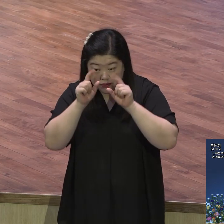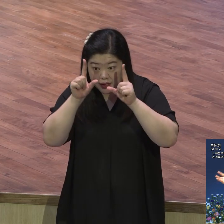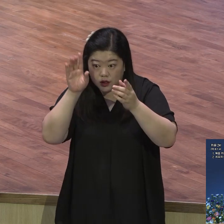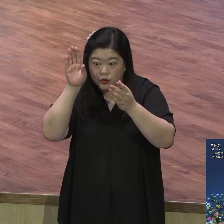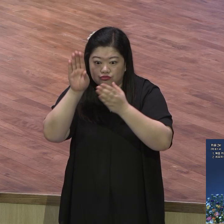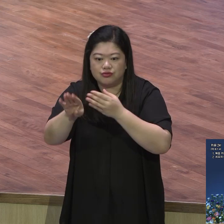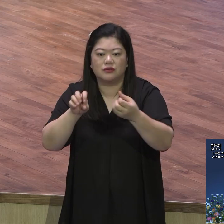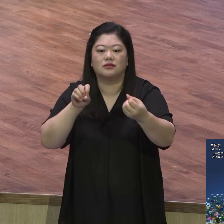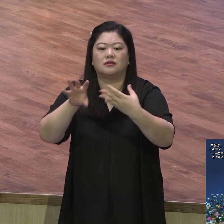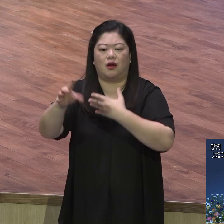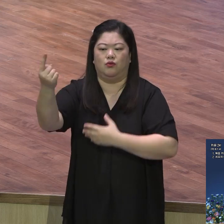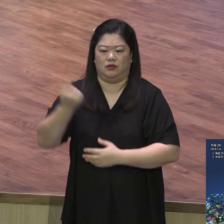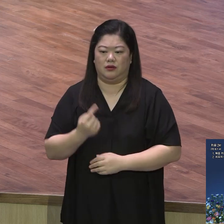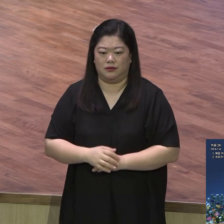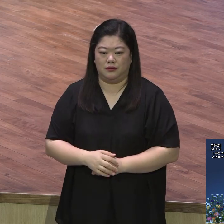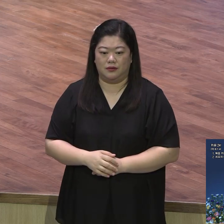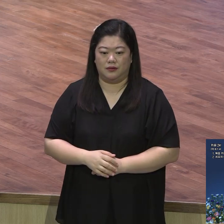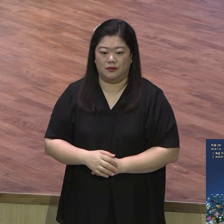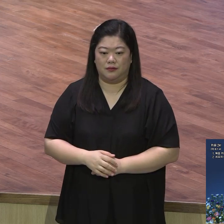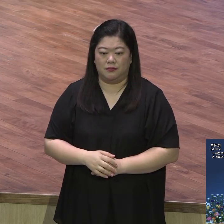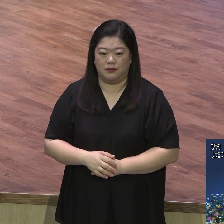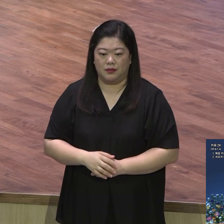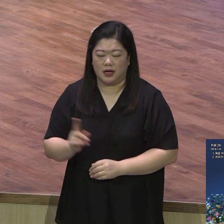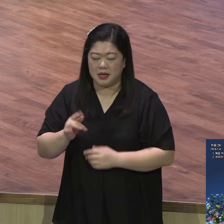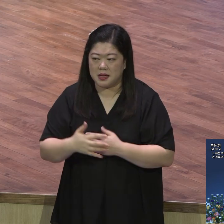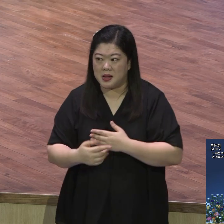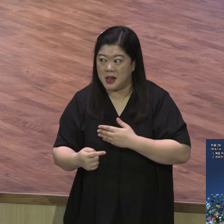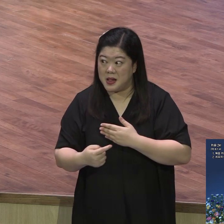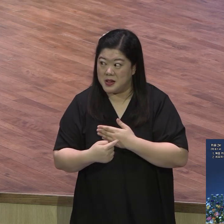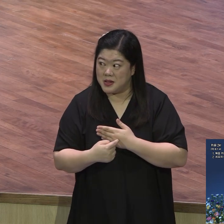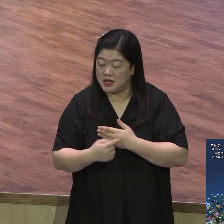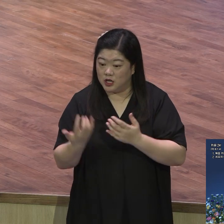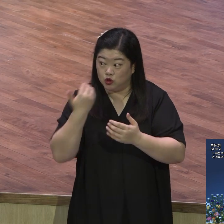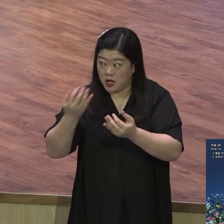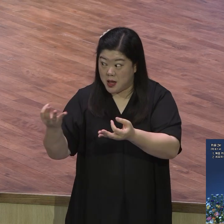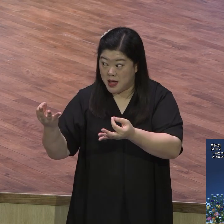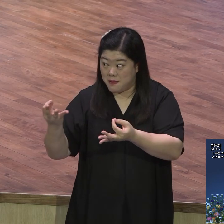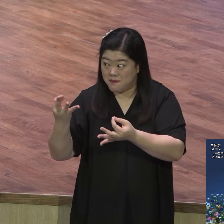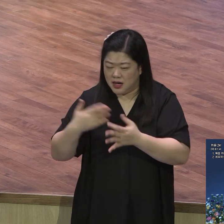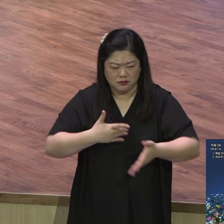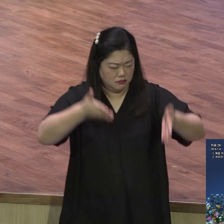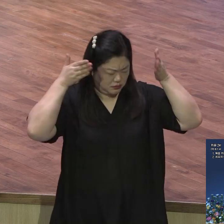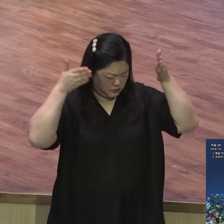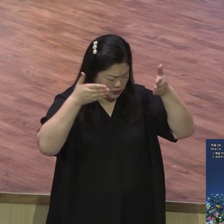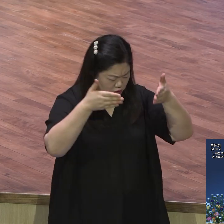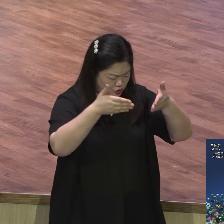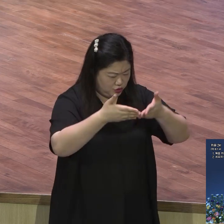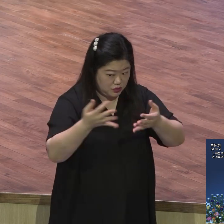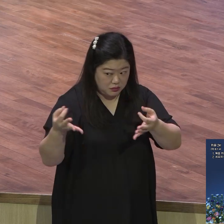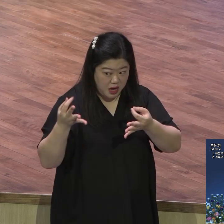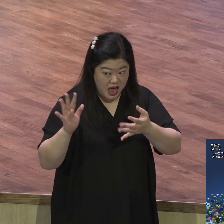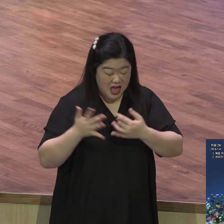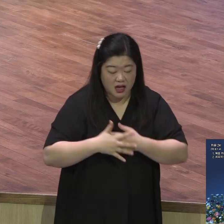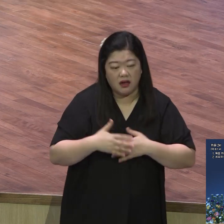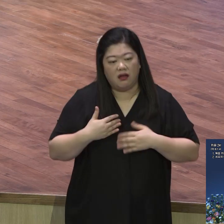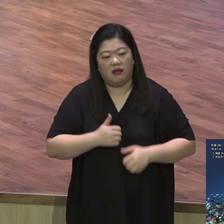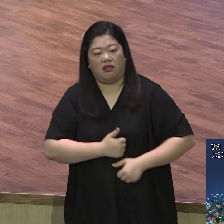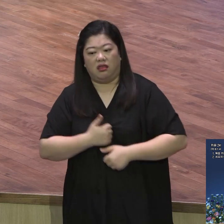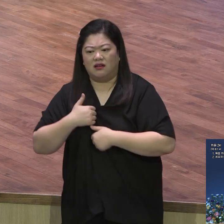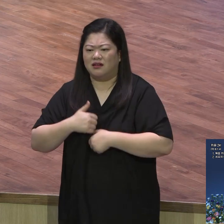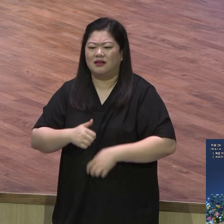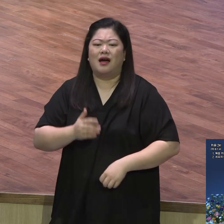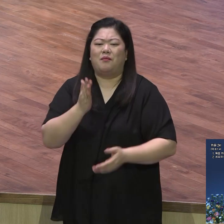생생내고 흉내내지 마시고 몰입적 사고를 가지고 여러분 영유관에 성공하게 되어있어요. 영유관에 영유관에 전부 다 성공